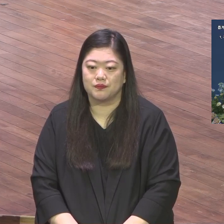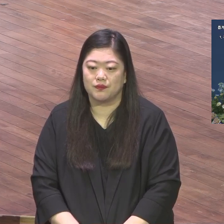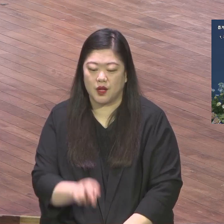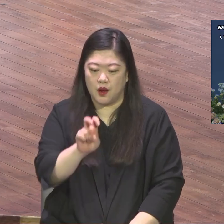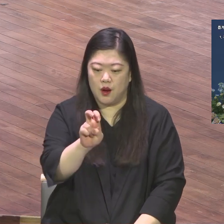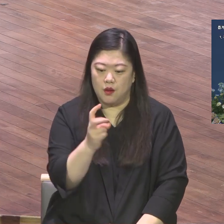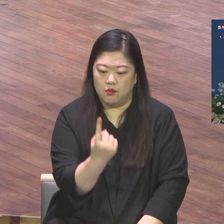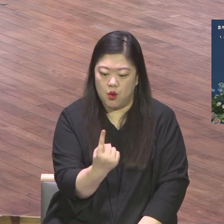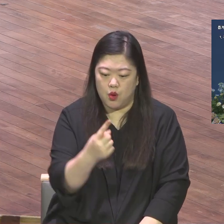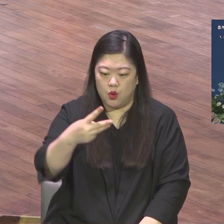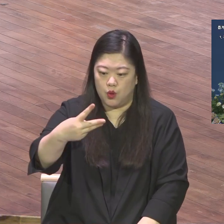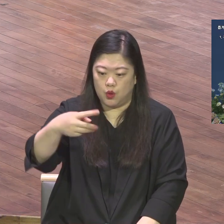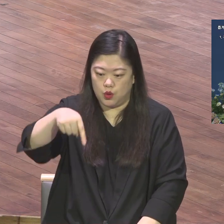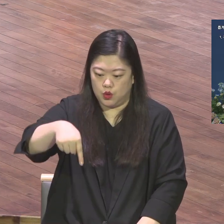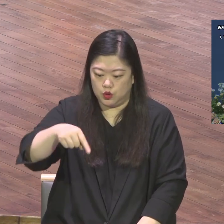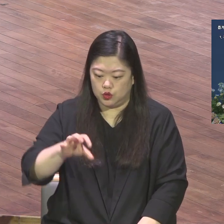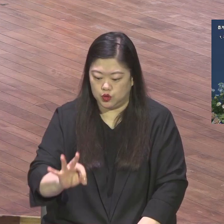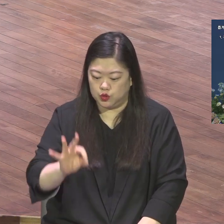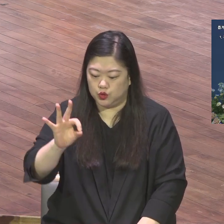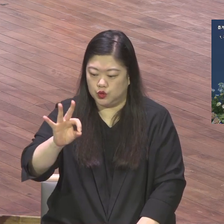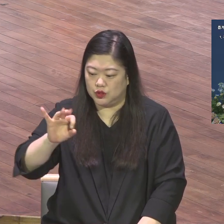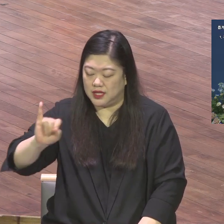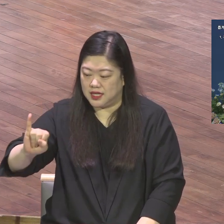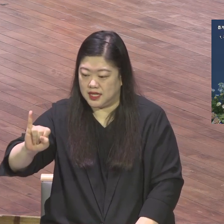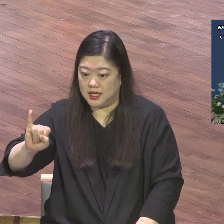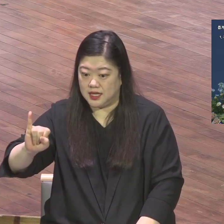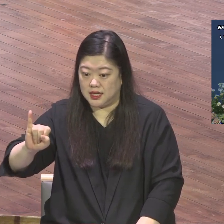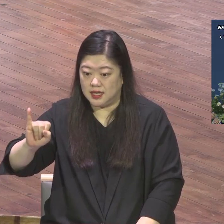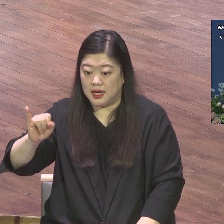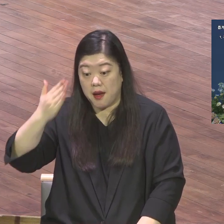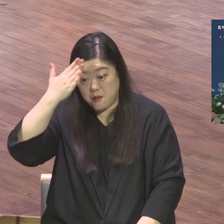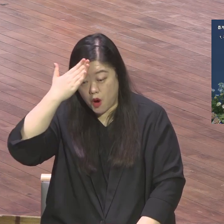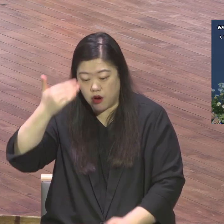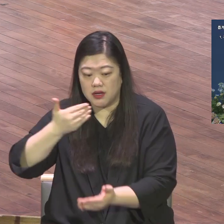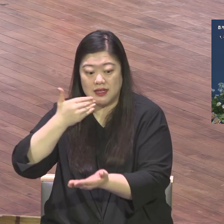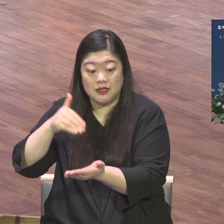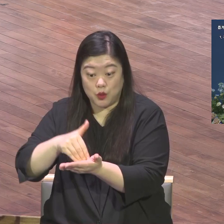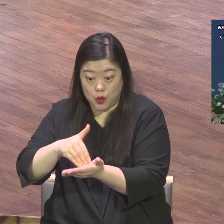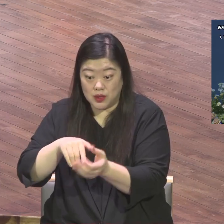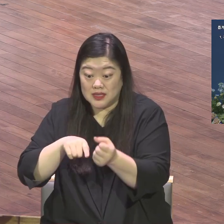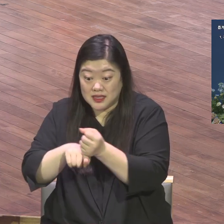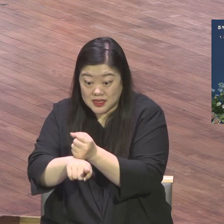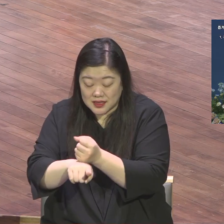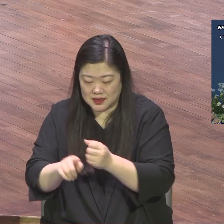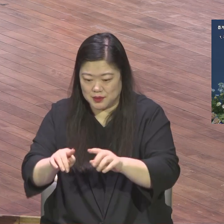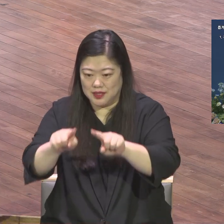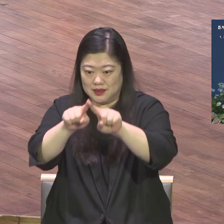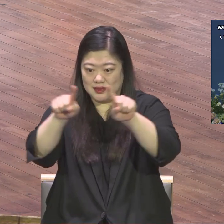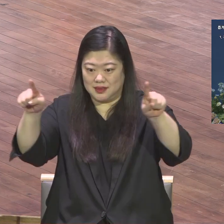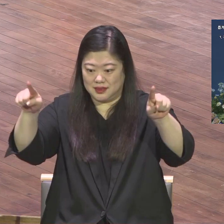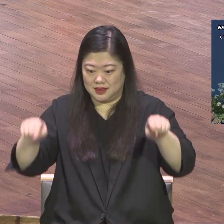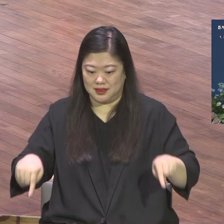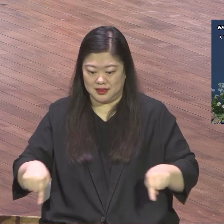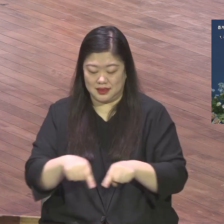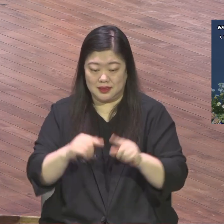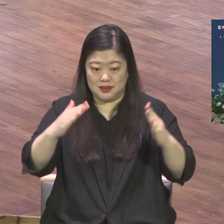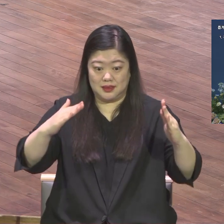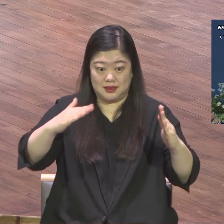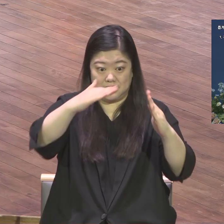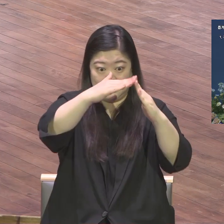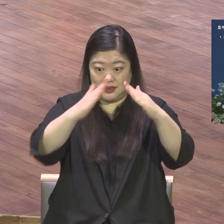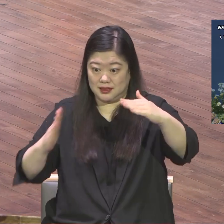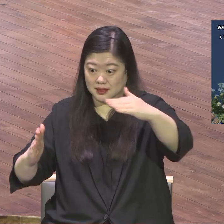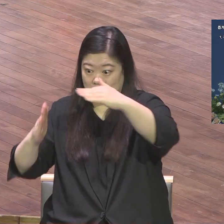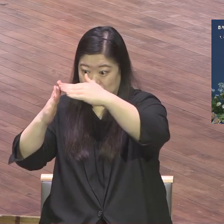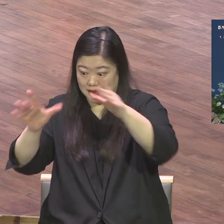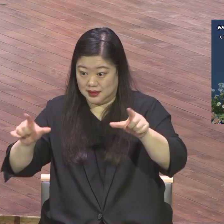모퉁이 돌은요, 모퉁이 머리 돌은 유대 건축의 핵심이고 기준입니다. 머리 돌이 없으면 건축 자체가